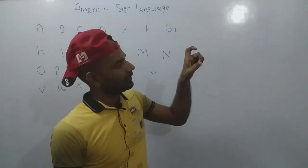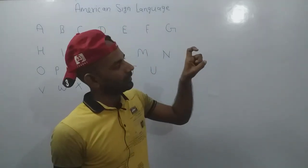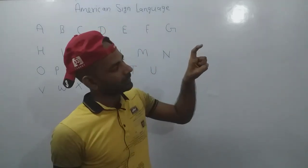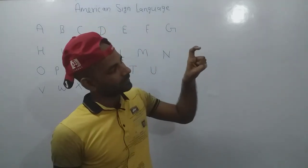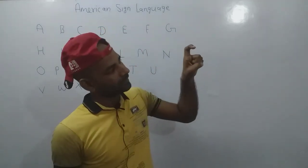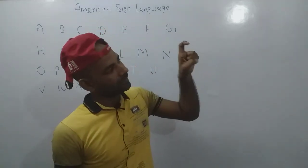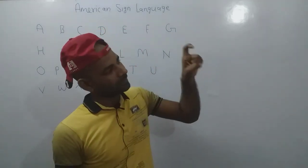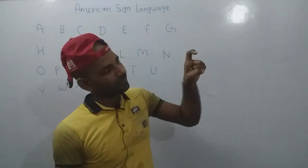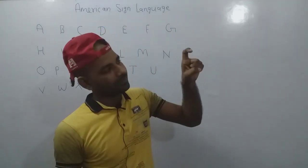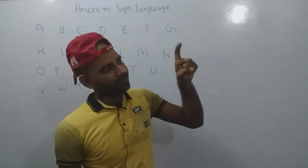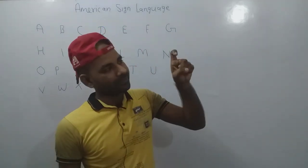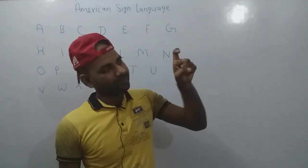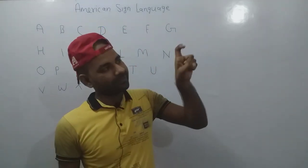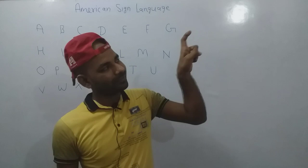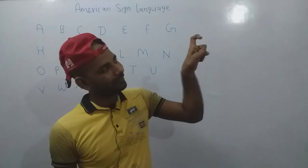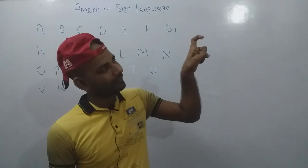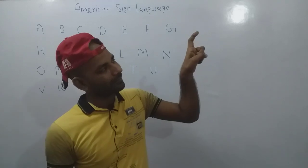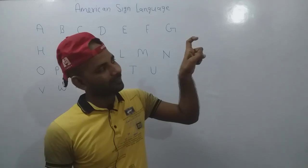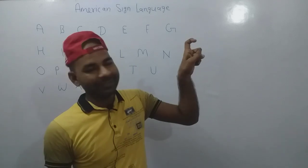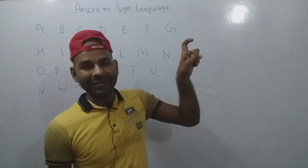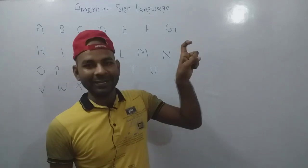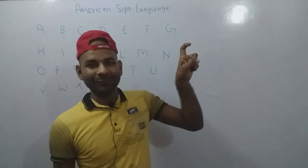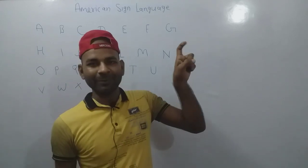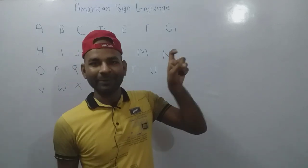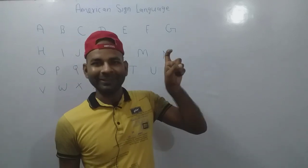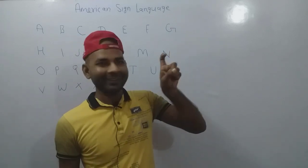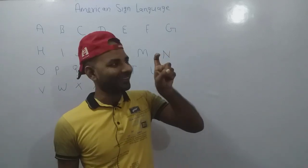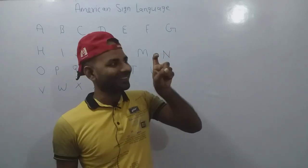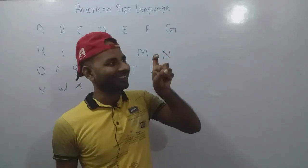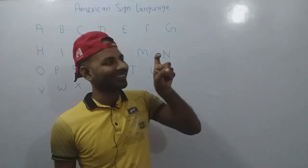आप ऐसे ऐसे कर लीजिए, ऐसे कौवा मामा की तरह ऐसे,